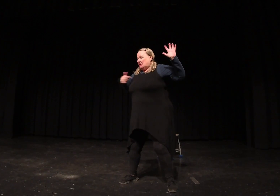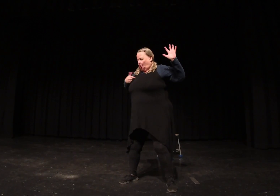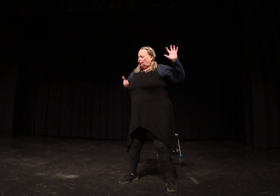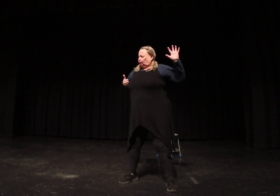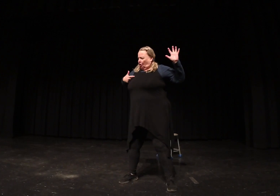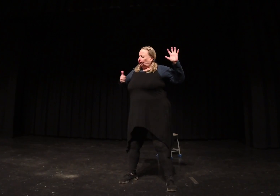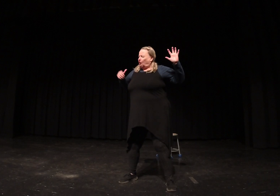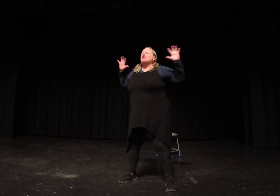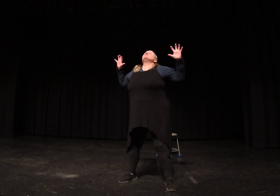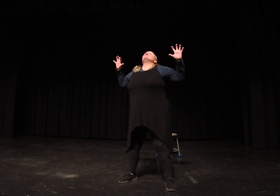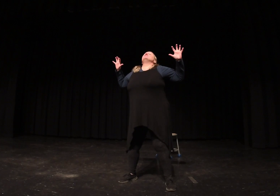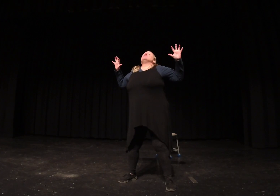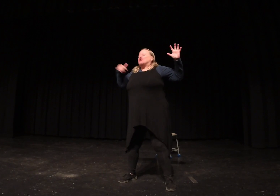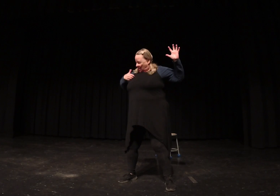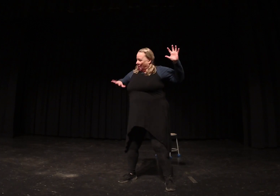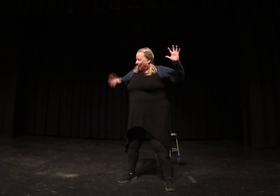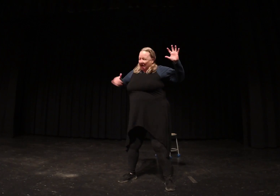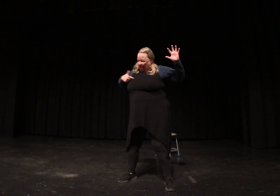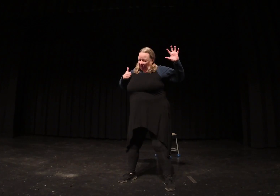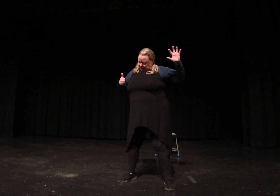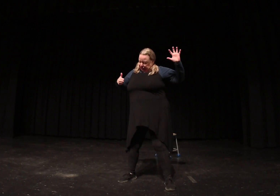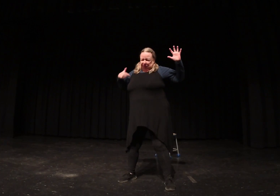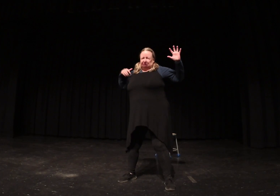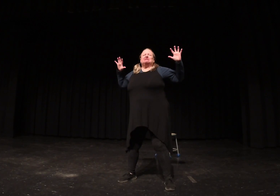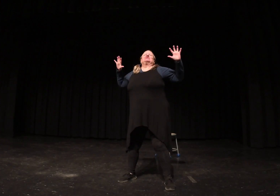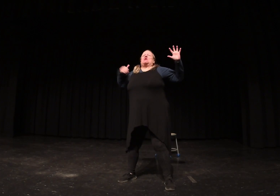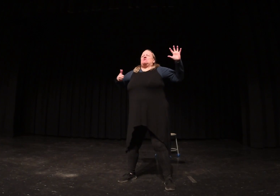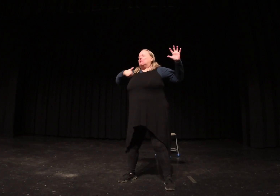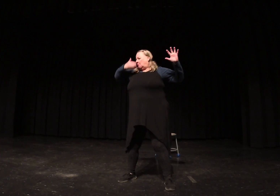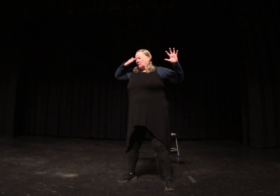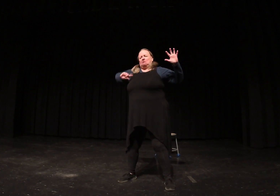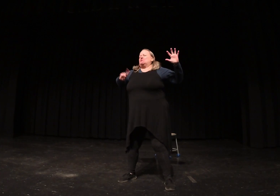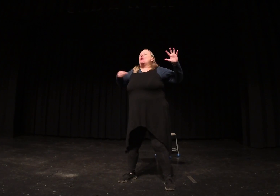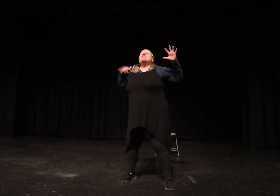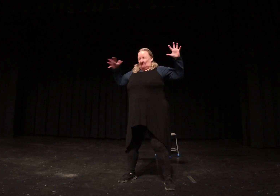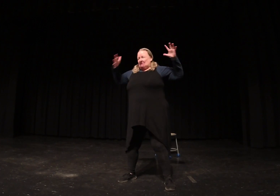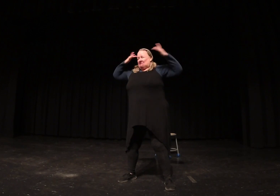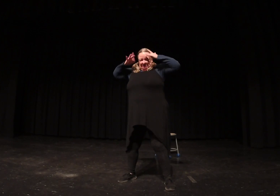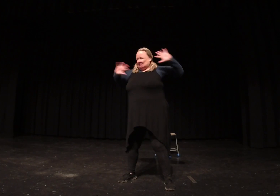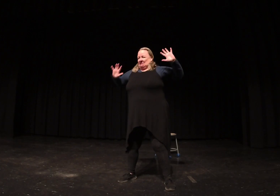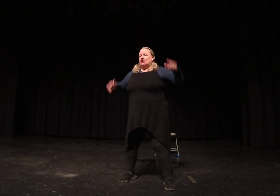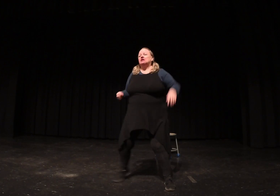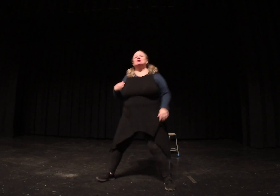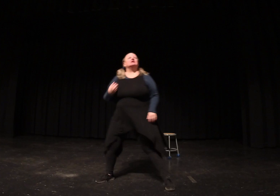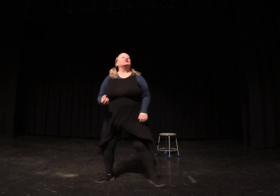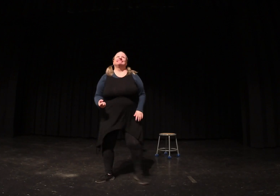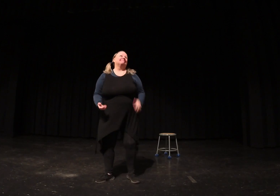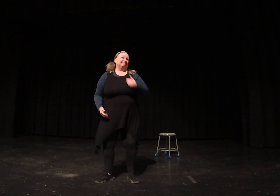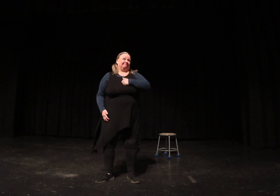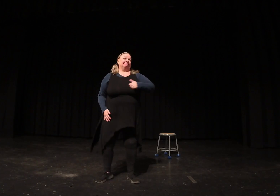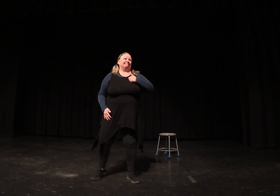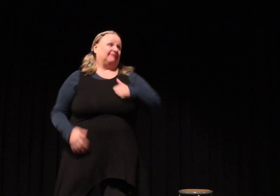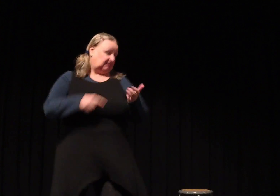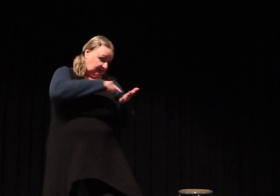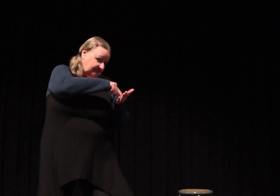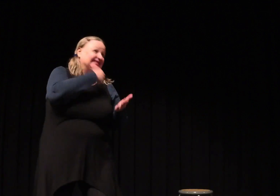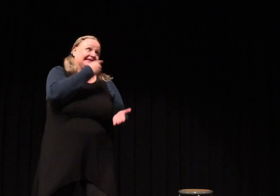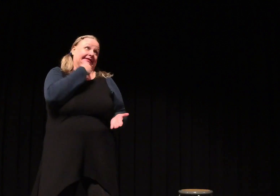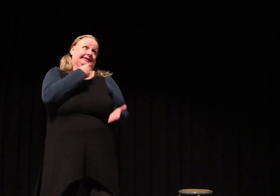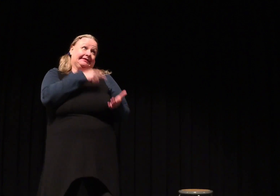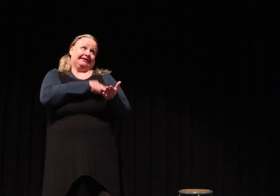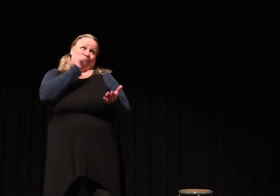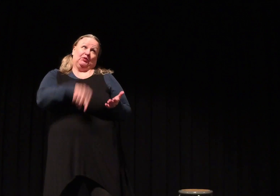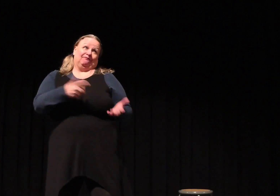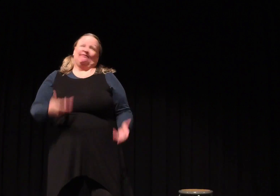Non! Pas moi! Non! Pas moi! Moi, je suis solide, là! Je suis en bonne forme, moi! Non, coupez-moi pas! Non, non, non, pas moi! Oh, je